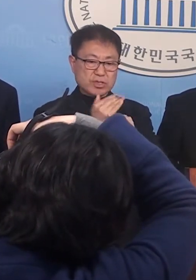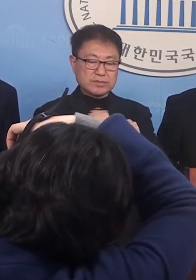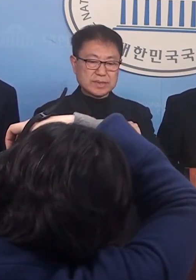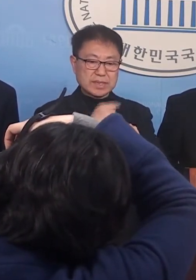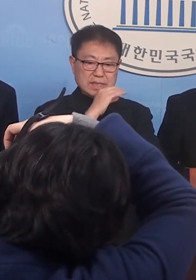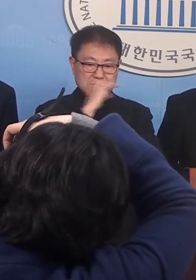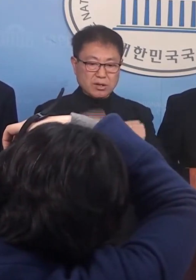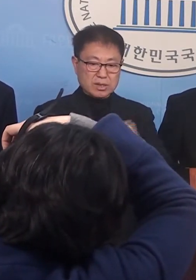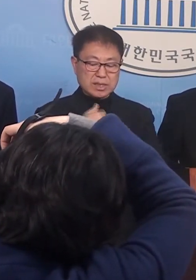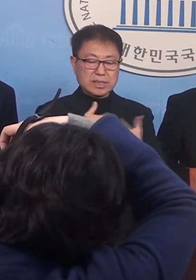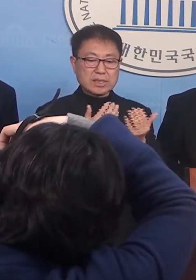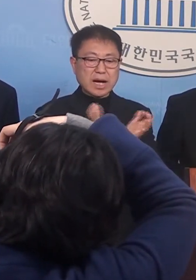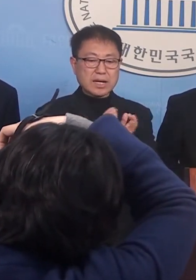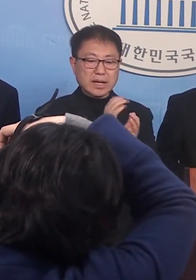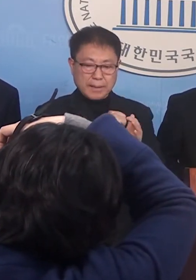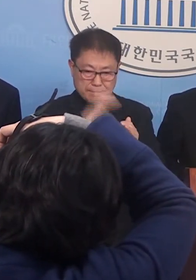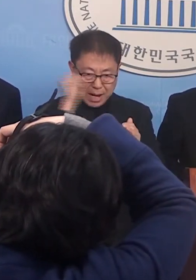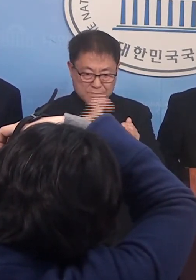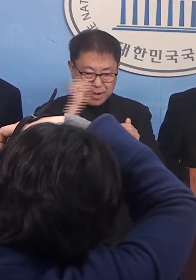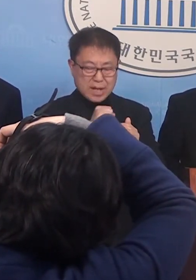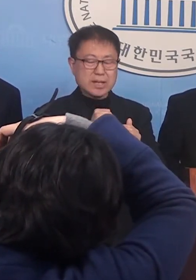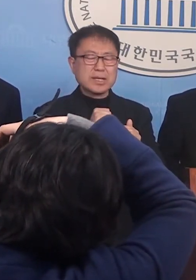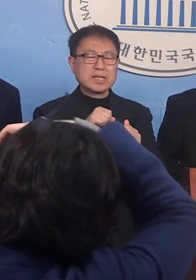정의당의 후보들이 당선되어야